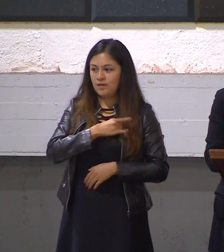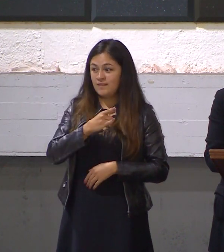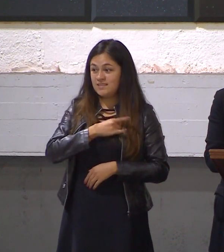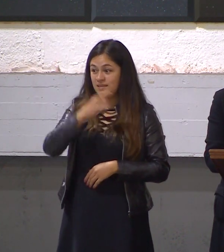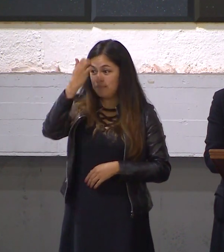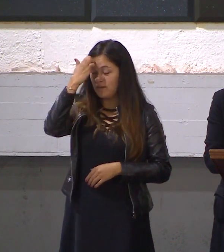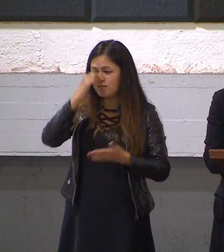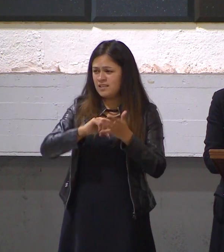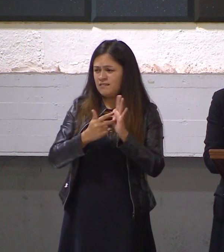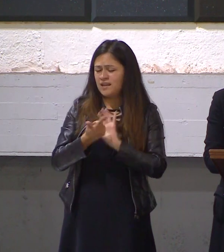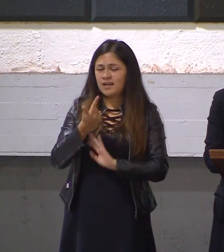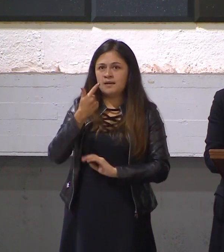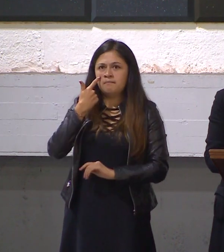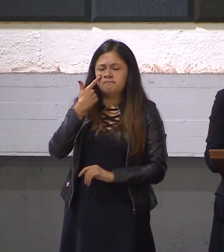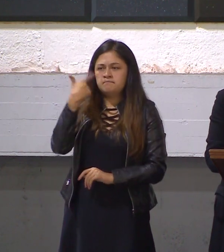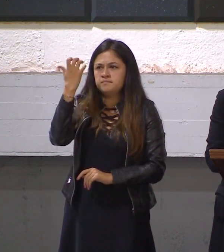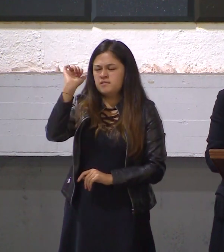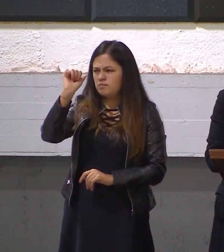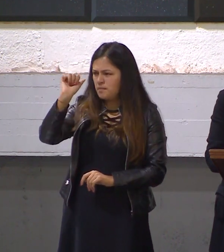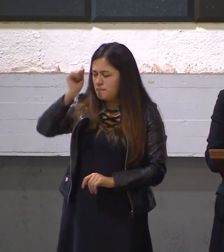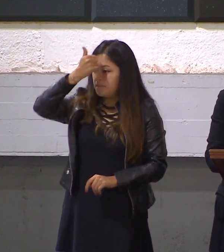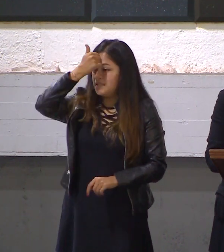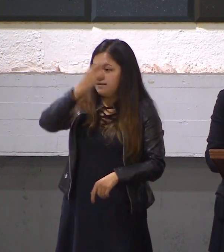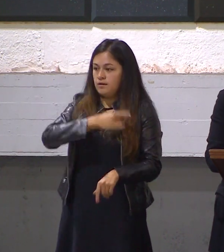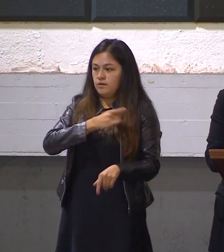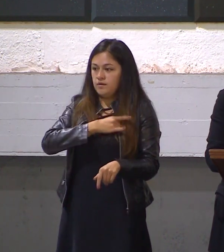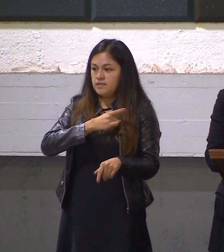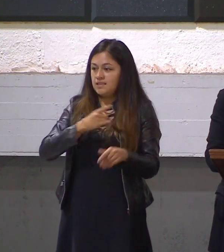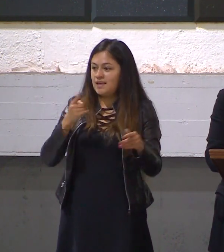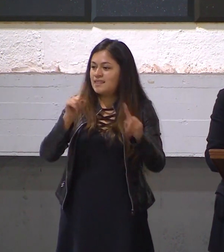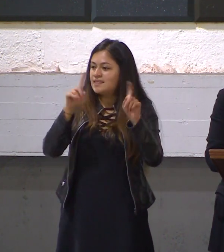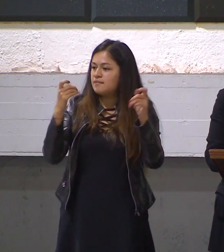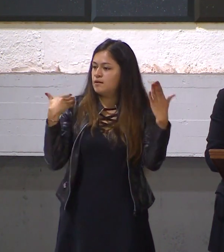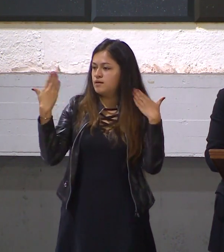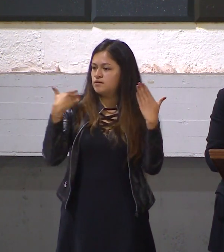tenemos aproximadamente 83 años